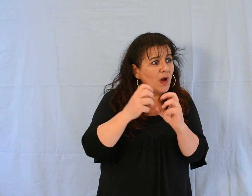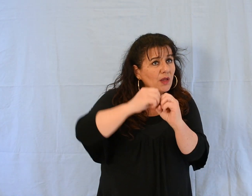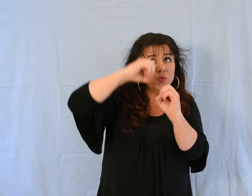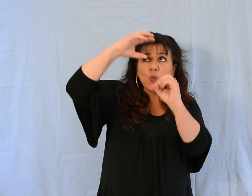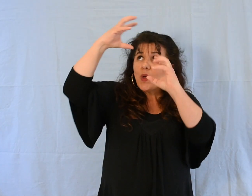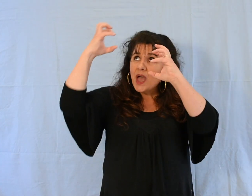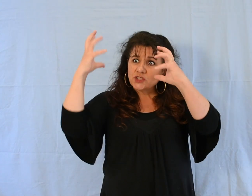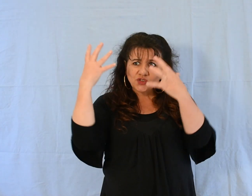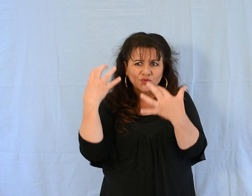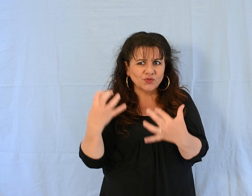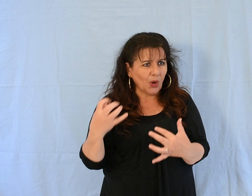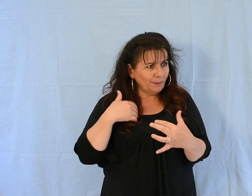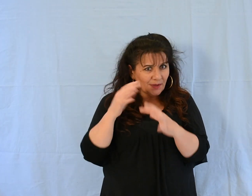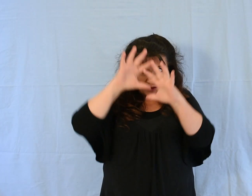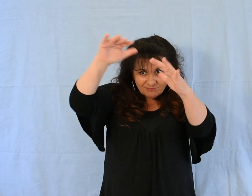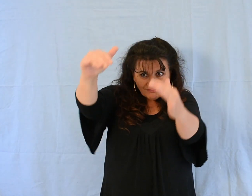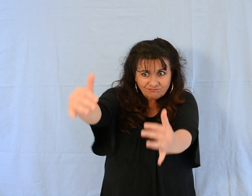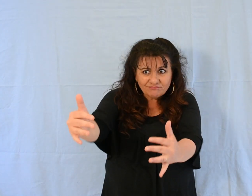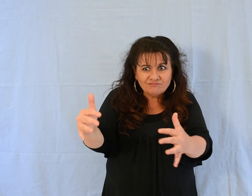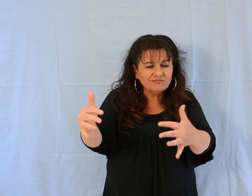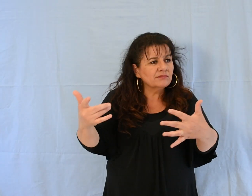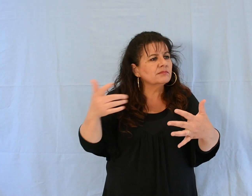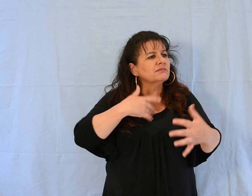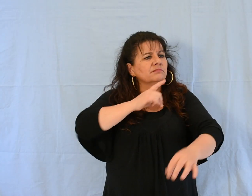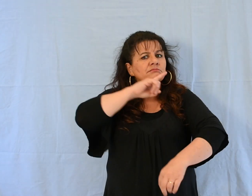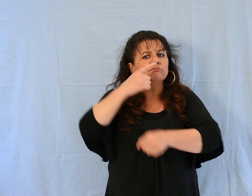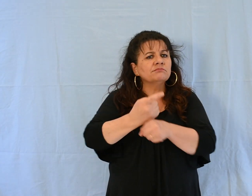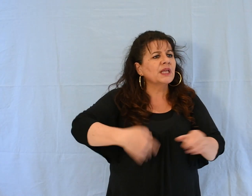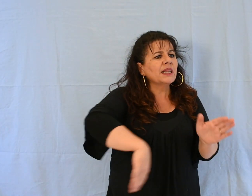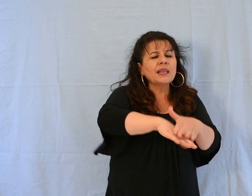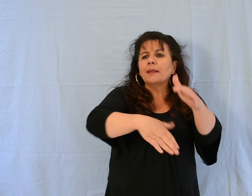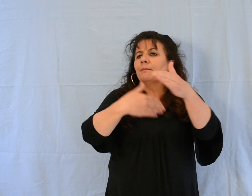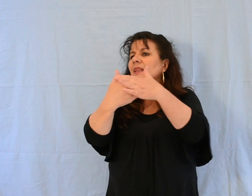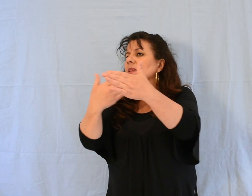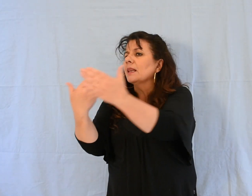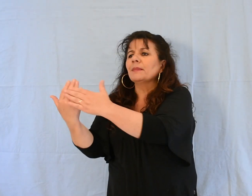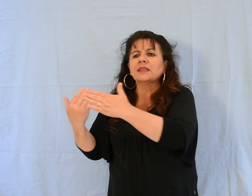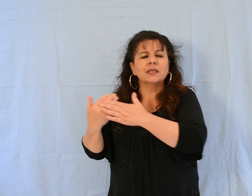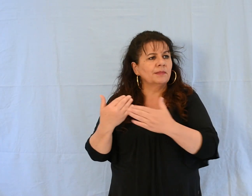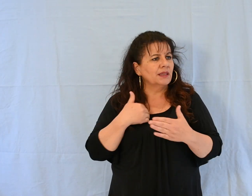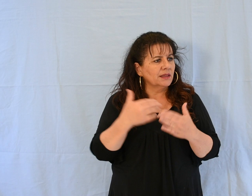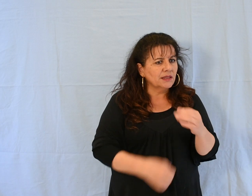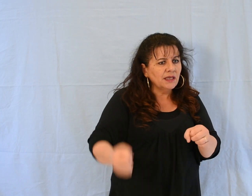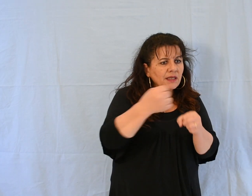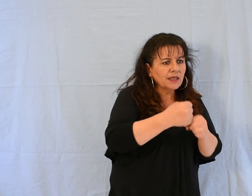Quand je lui imposais ma limite et que je disposais verrou et porte.